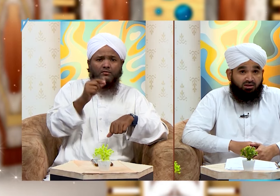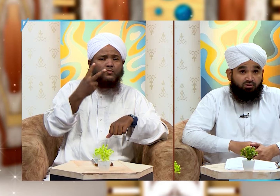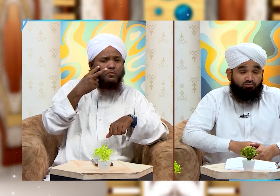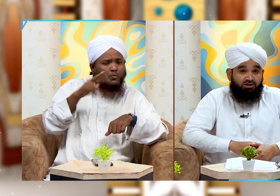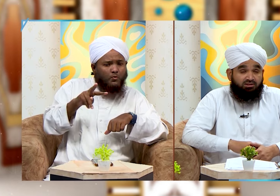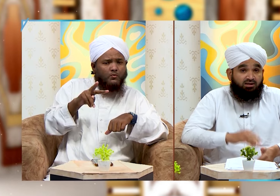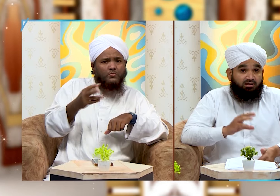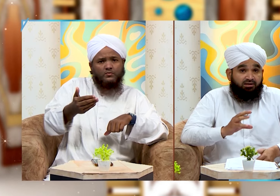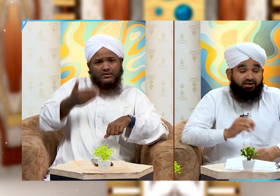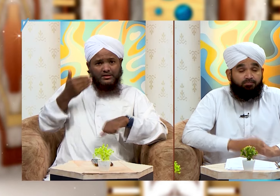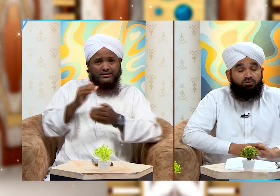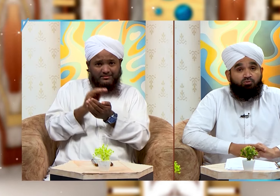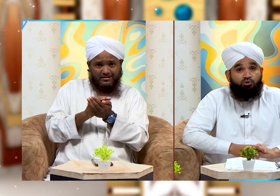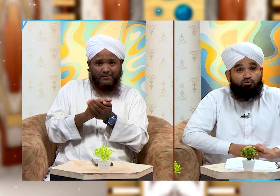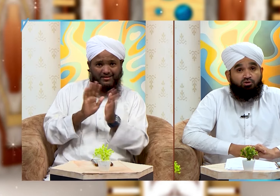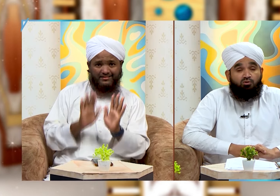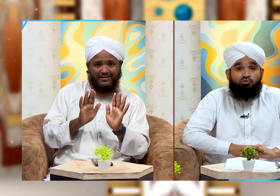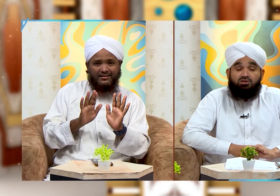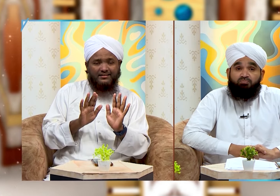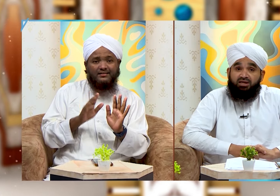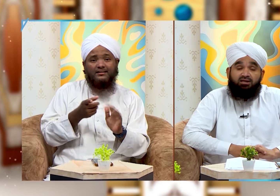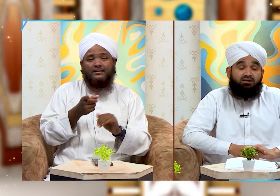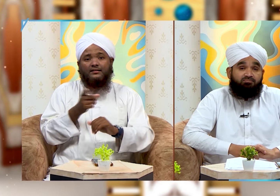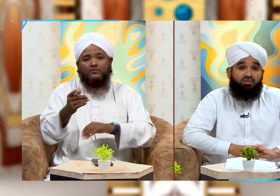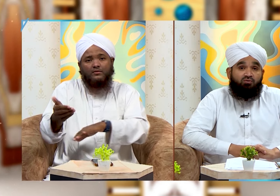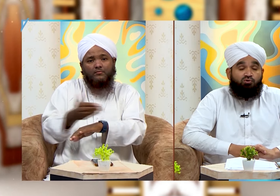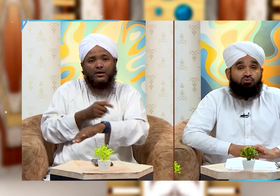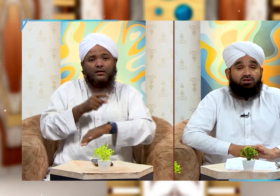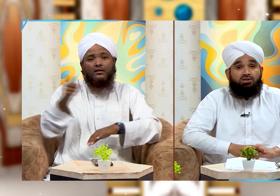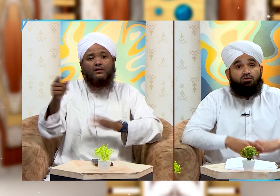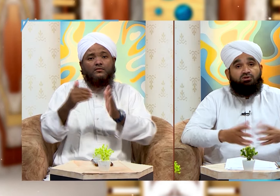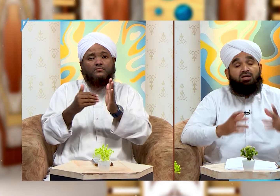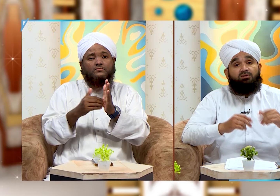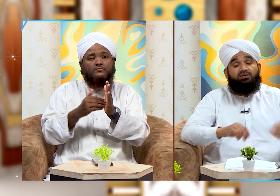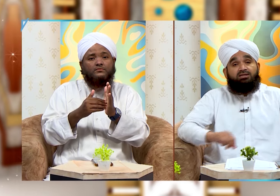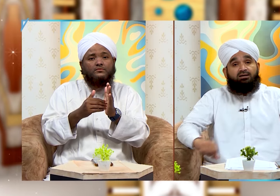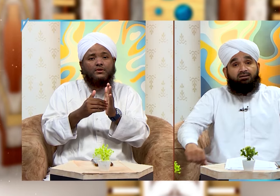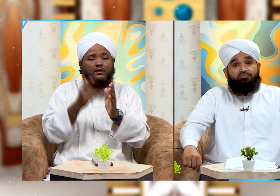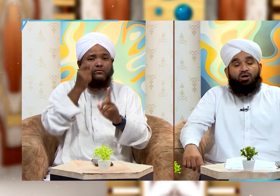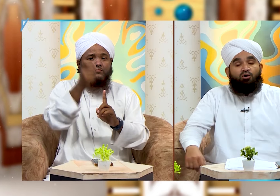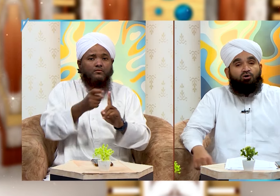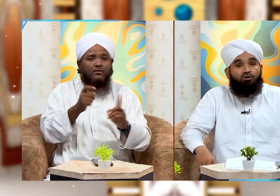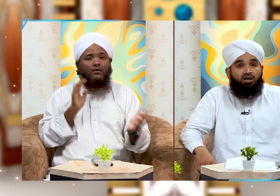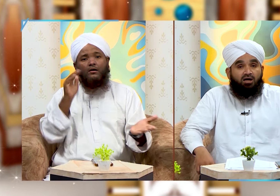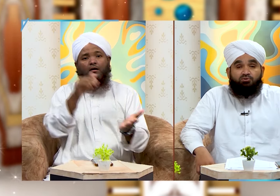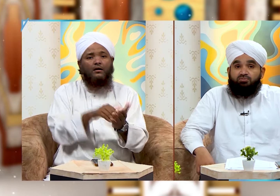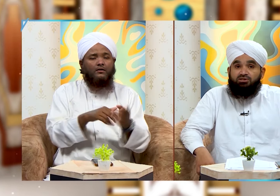کا ٹو ڈیس کا ٹائم ابھی موجود تھا اس سے پہلے ہی وہ حضور علیہ السلام کے پاس آگئے اور آپ سے بڑی